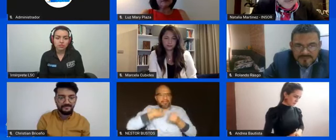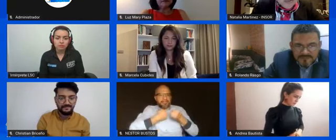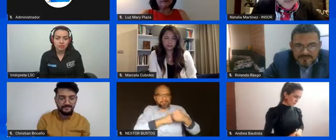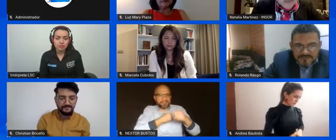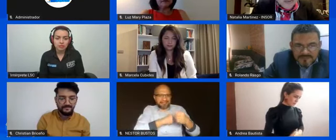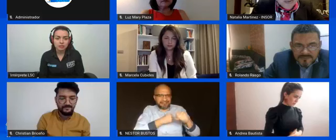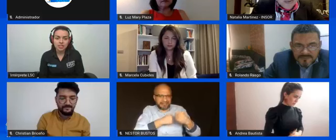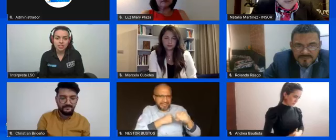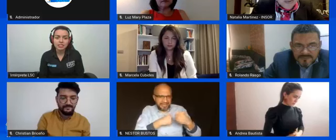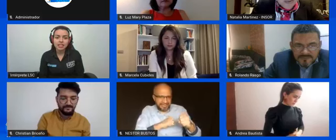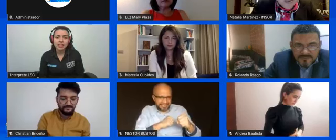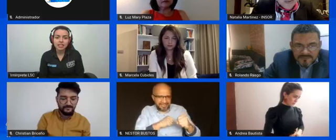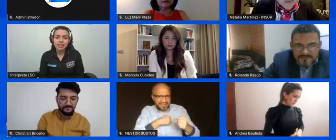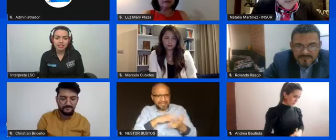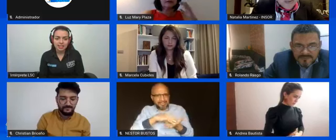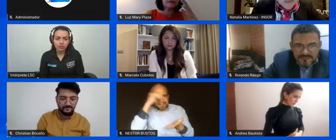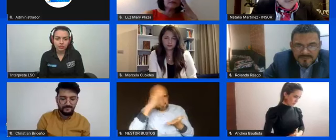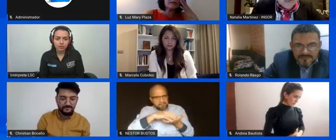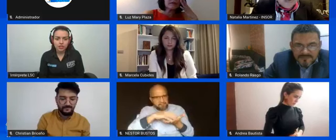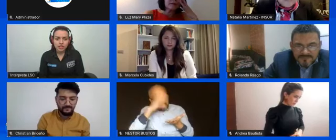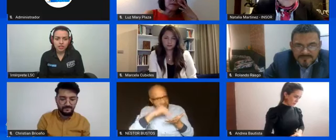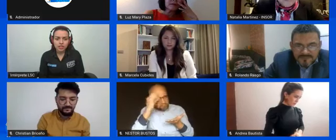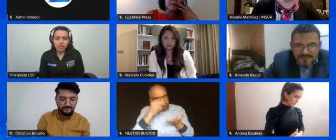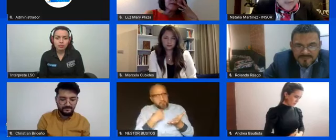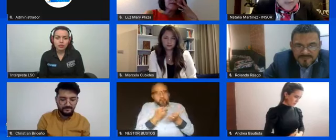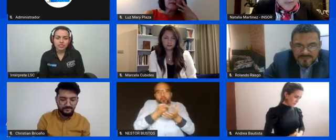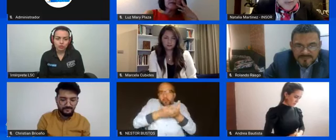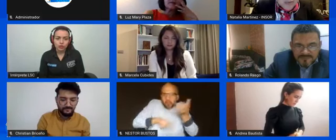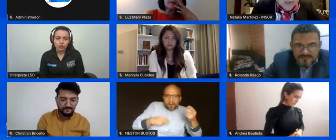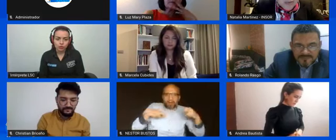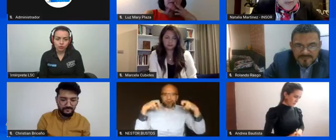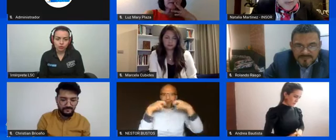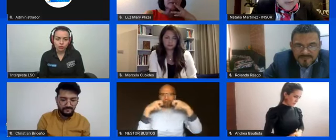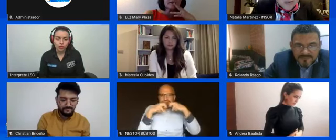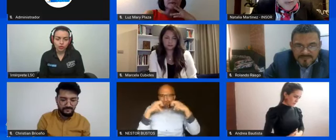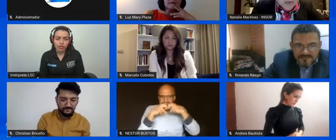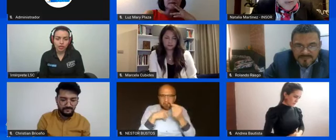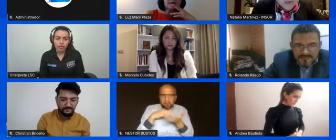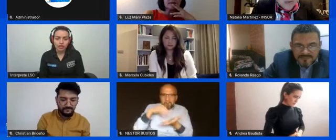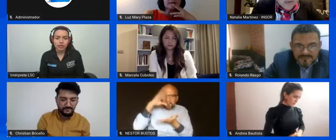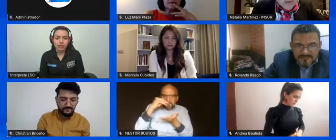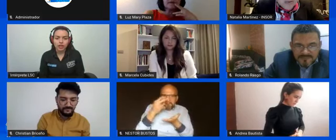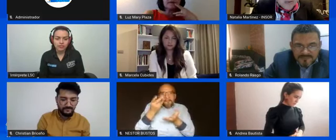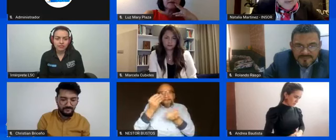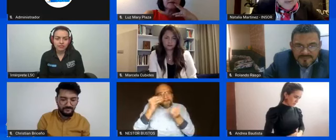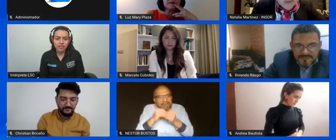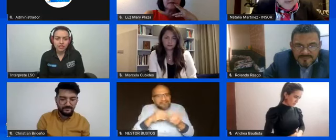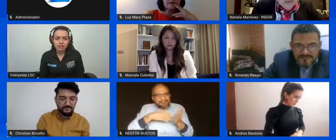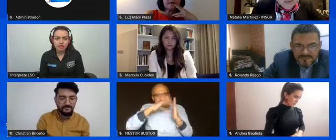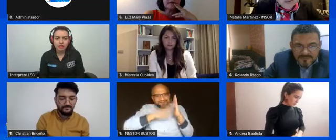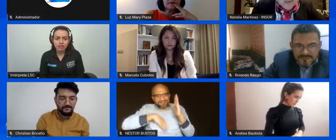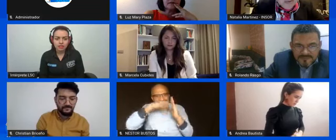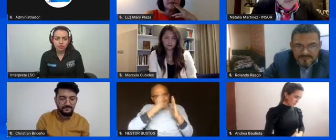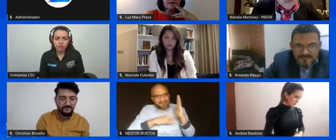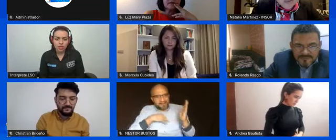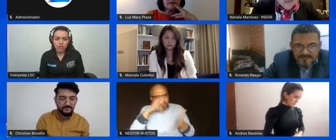empezaron a llegar muchas más personas hacia el INSOR, y pues allí nos tocó a nosotros estudiar